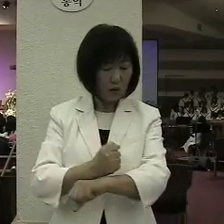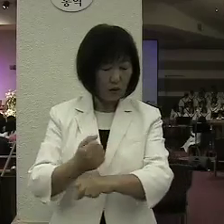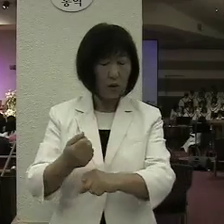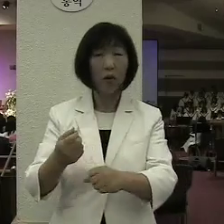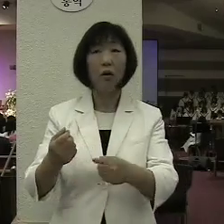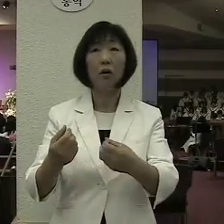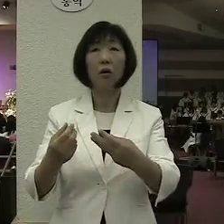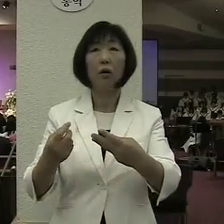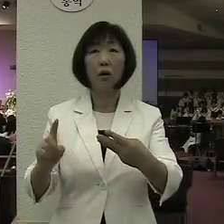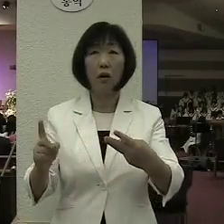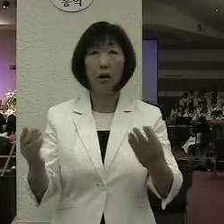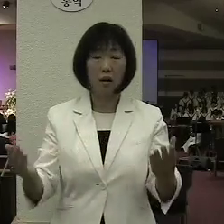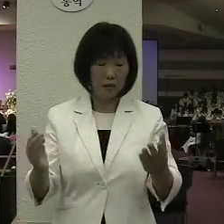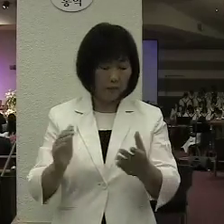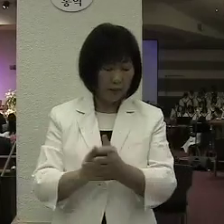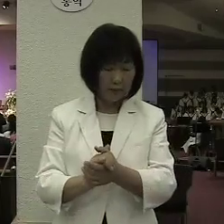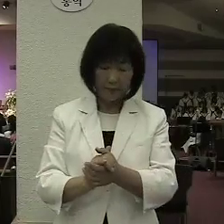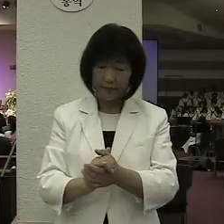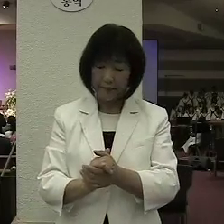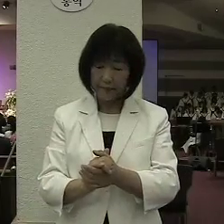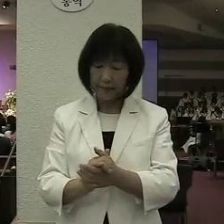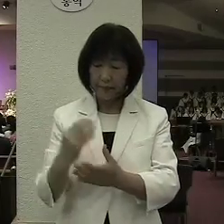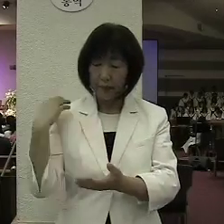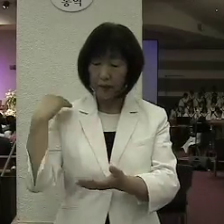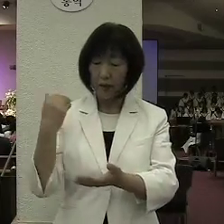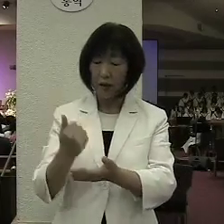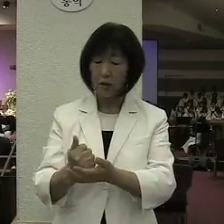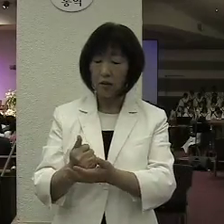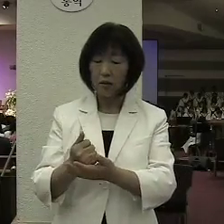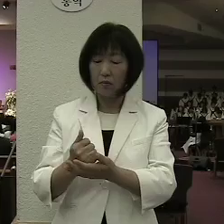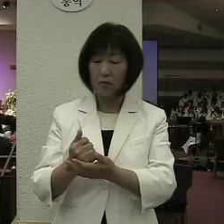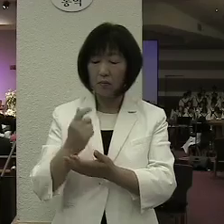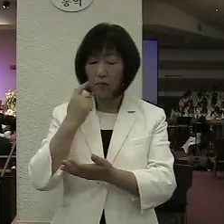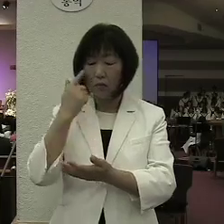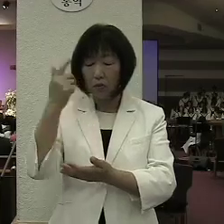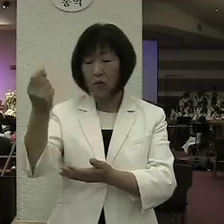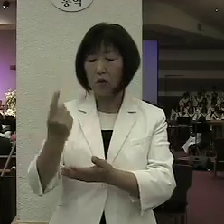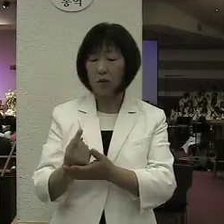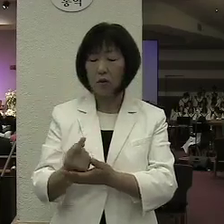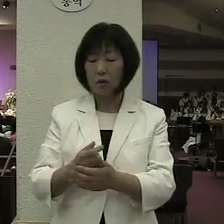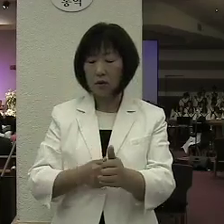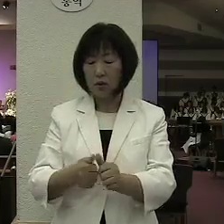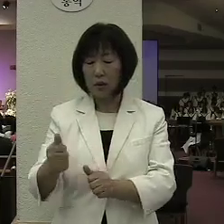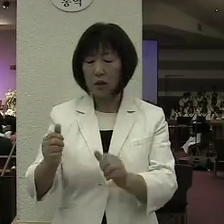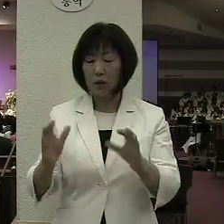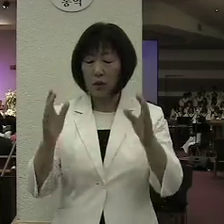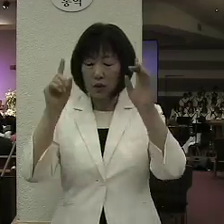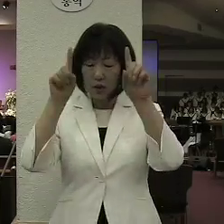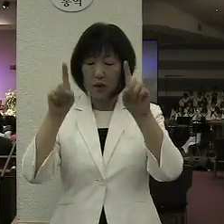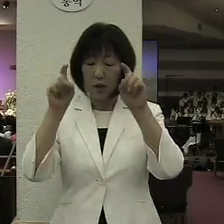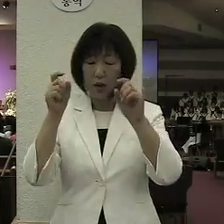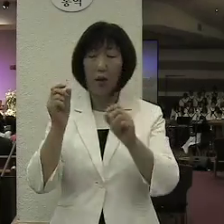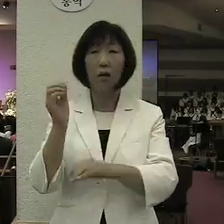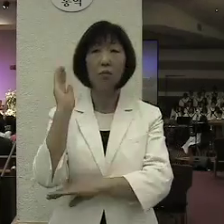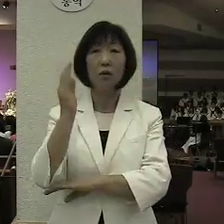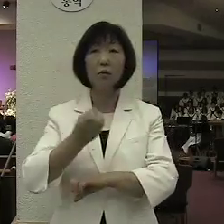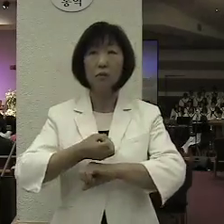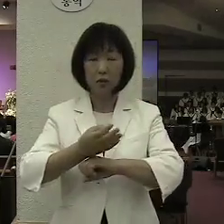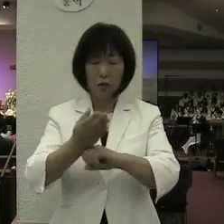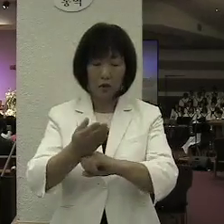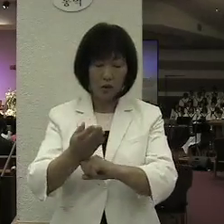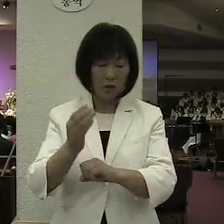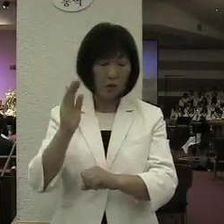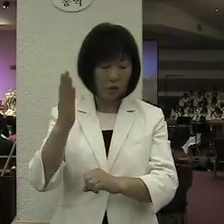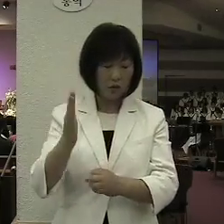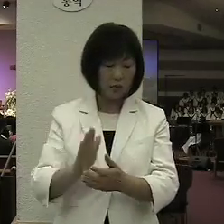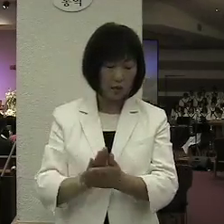임공을 떼게 합당하시도다. 일찍 죽임을 당하사 각 족속과 방언과 백성과 나라 가운데서